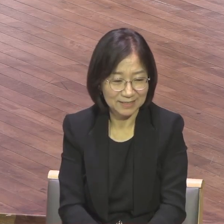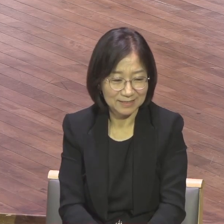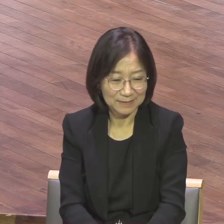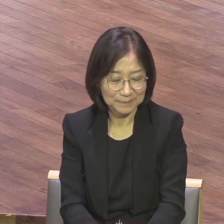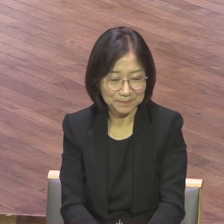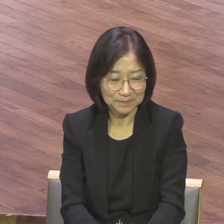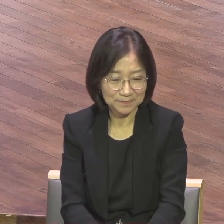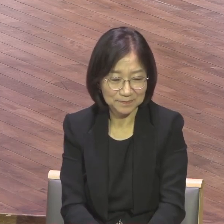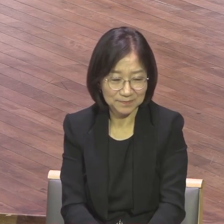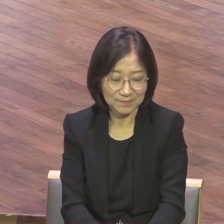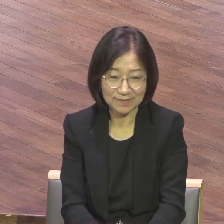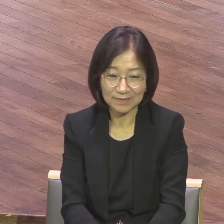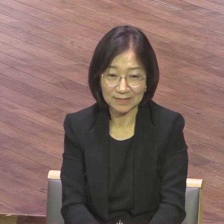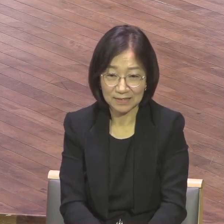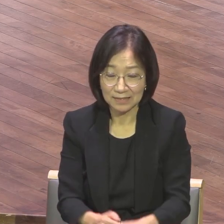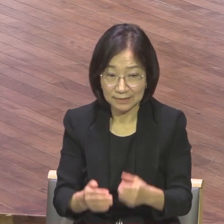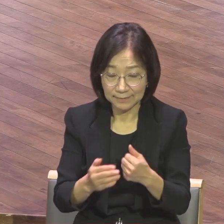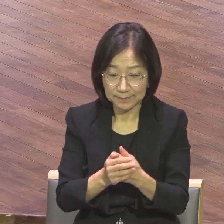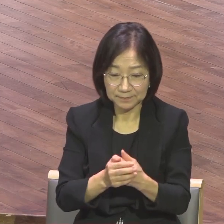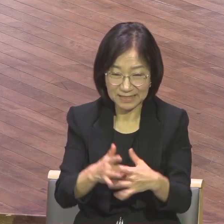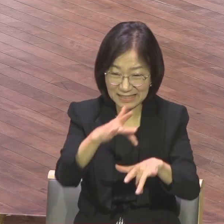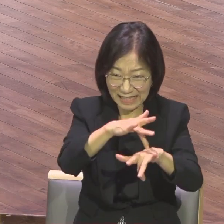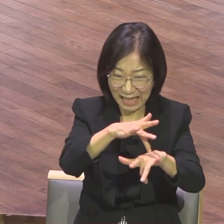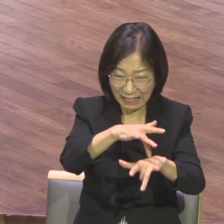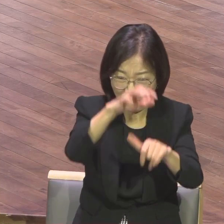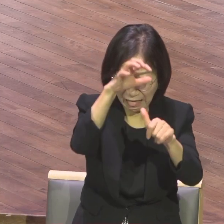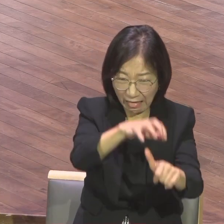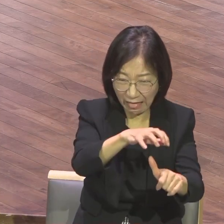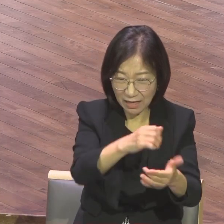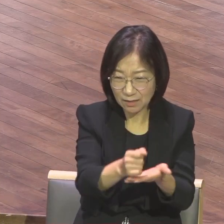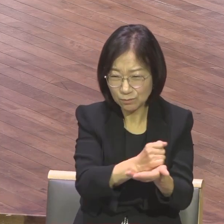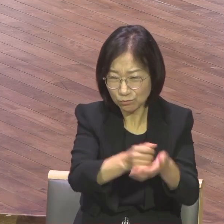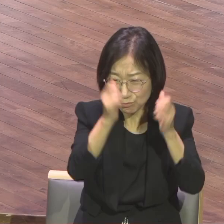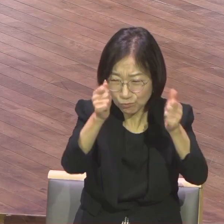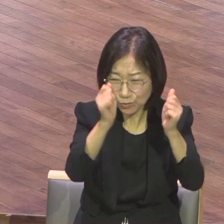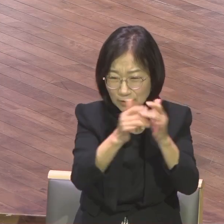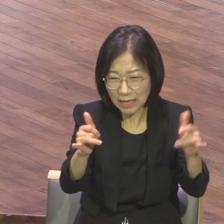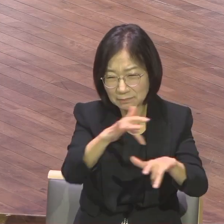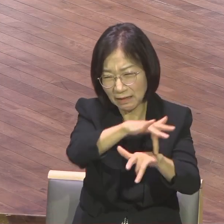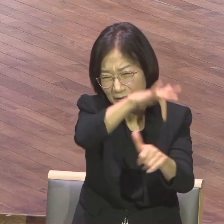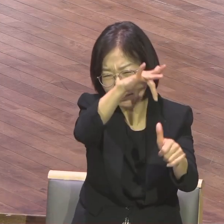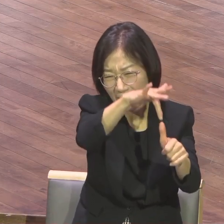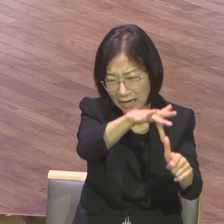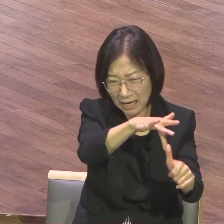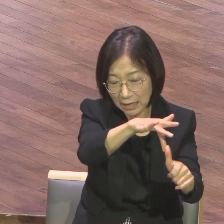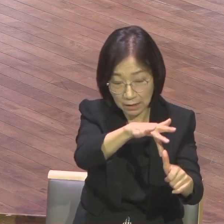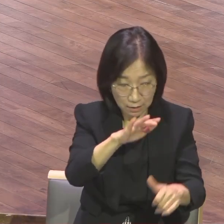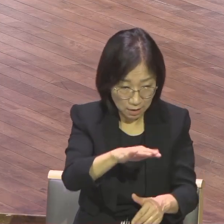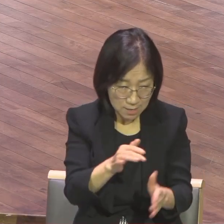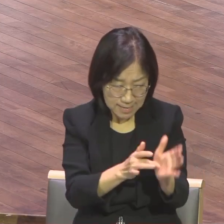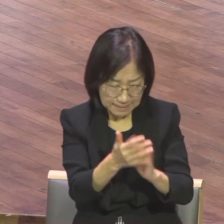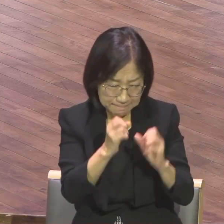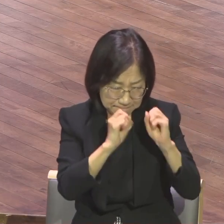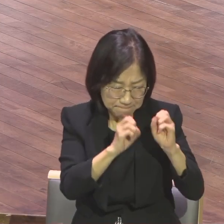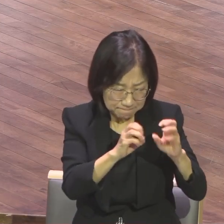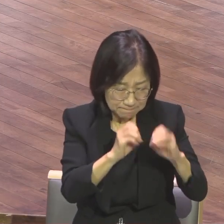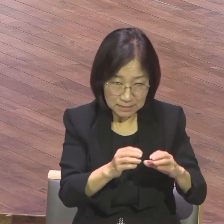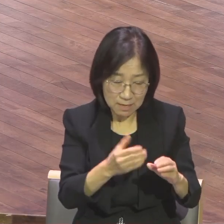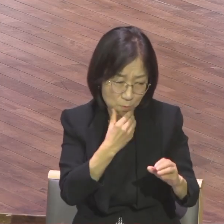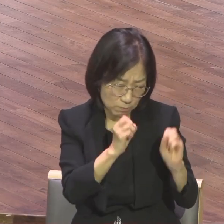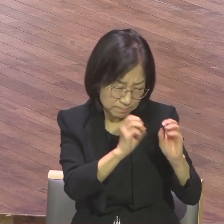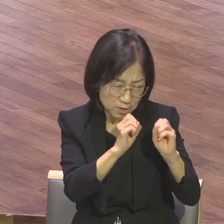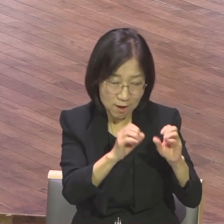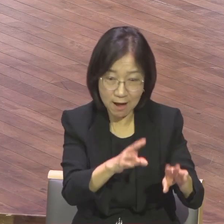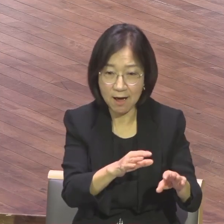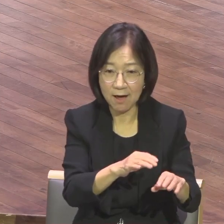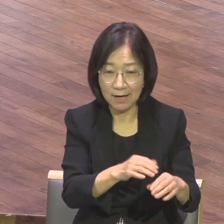그래서 사단에 잡힌 무속인들 차단해서 주께로 인도하는 것입니다. 막 최전방이지요.